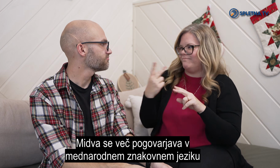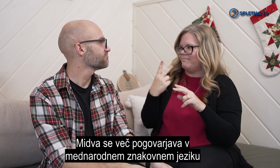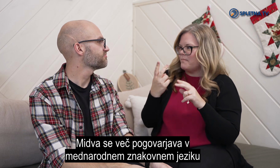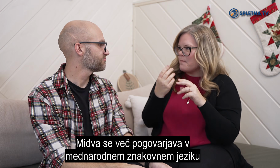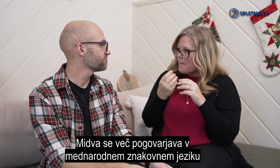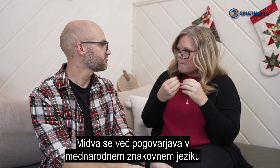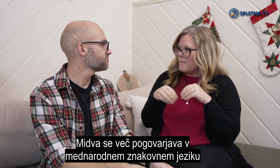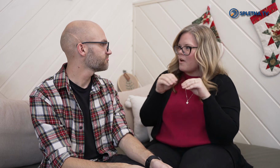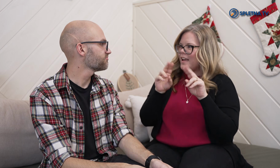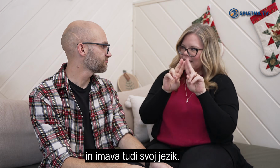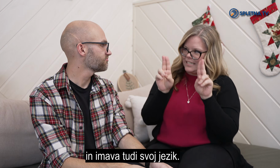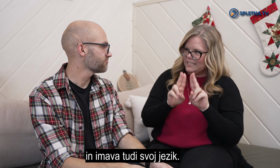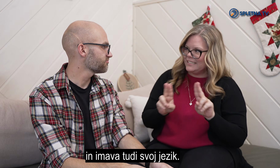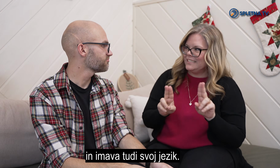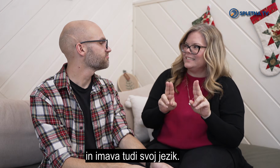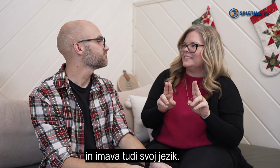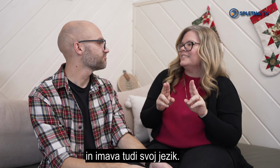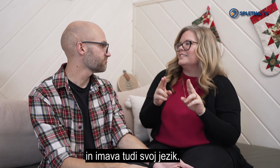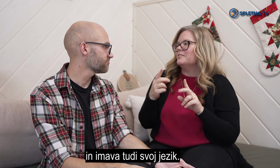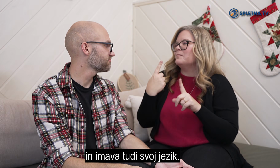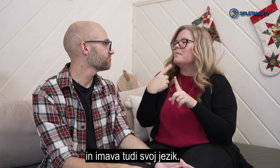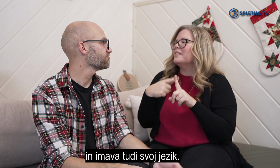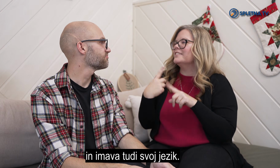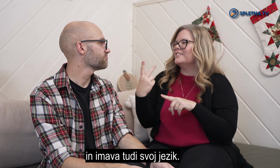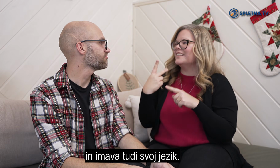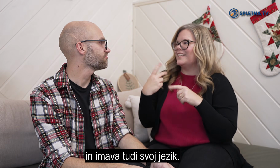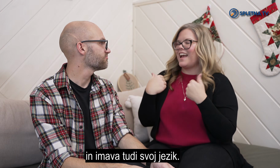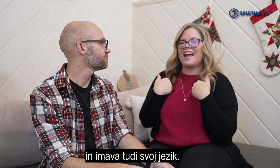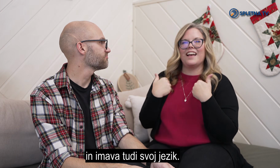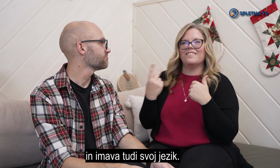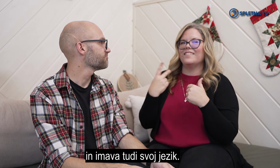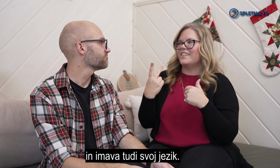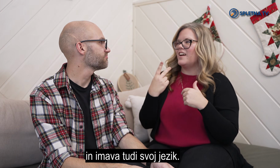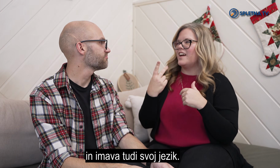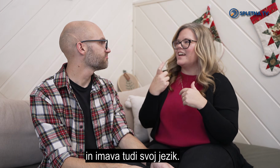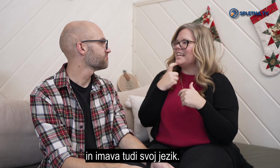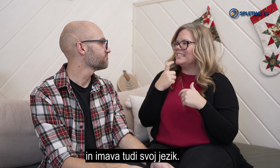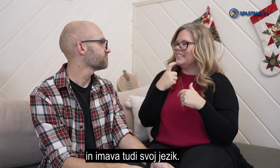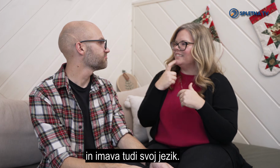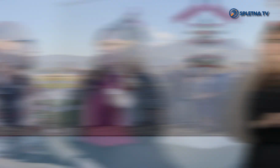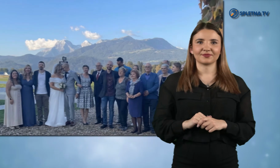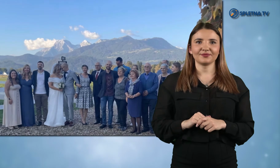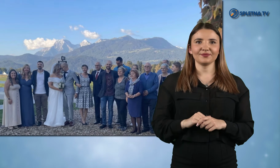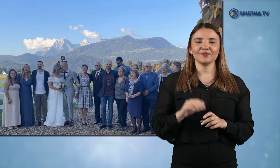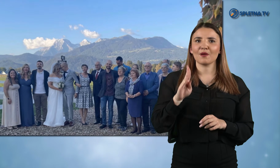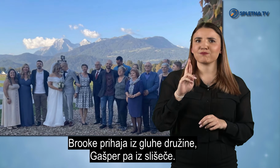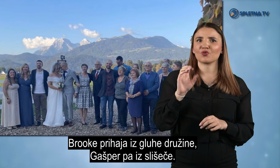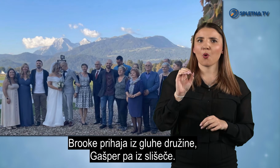Midva se več pogovarjava v mednarodnem znakovnem jeziku in imava tudi svoj jezik. Bruk prihaja iz